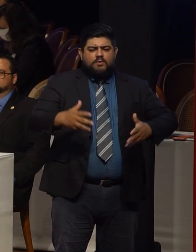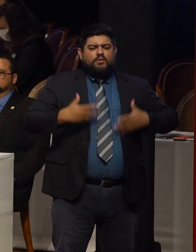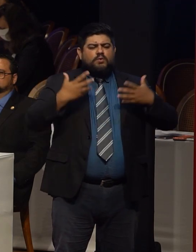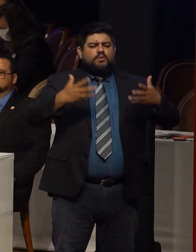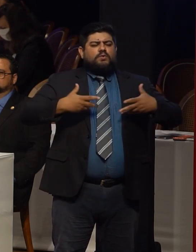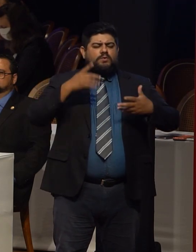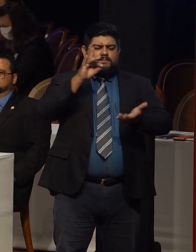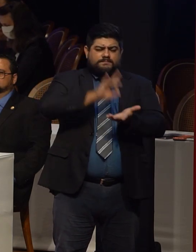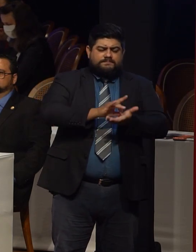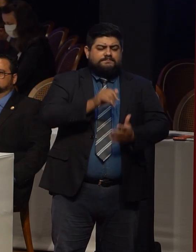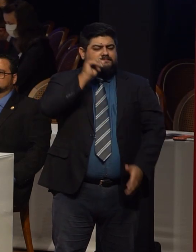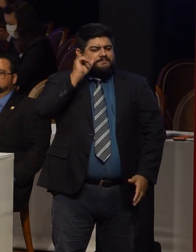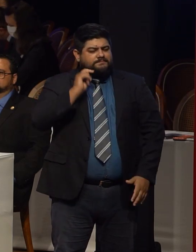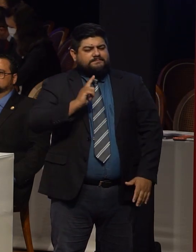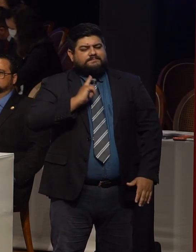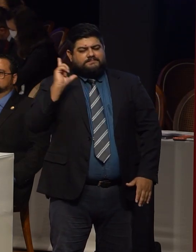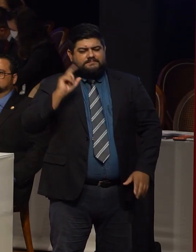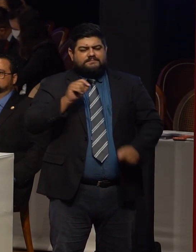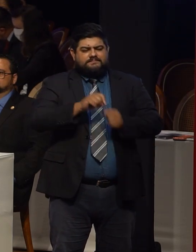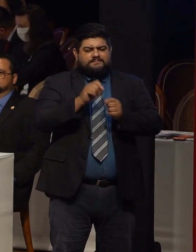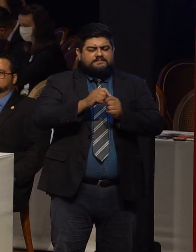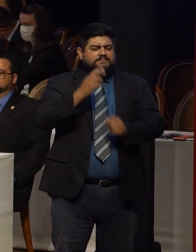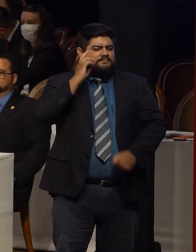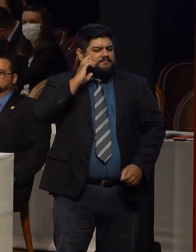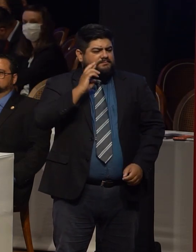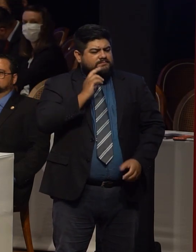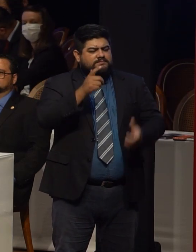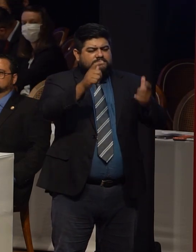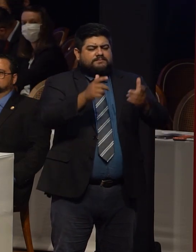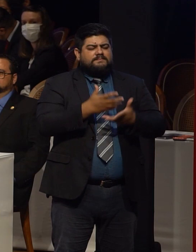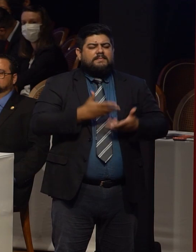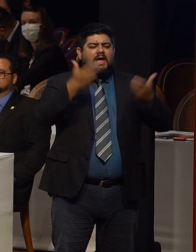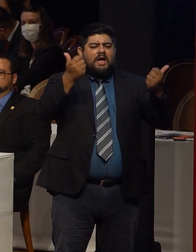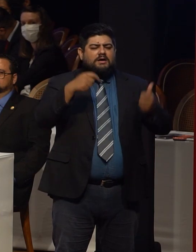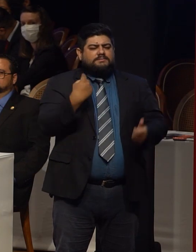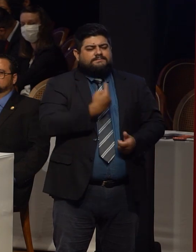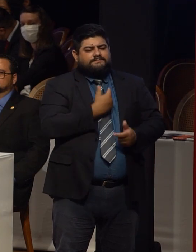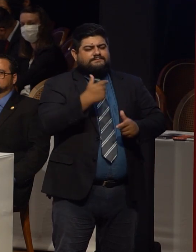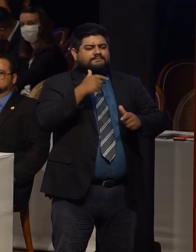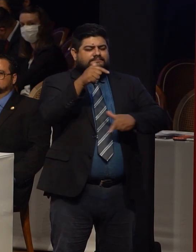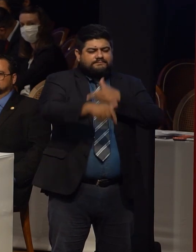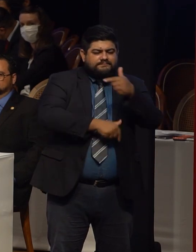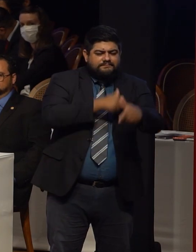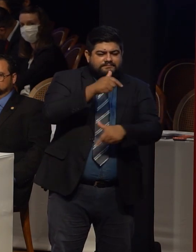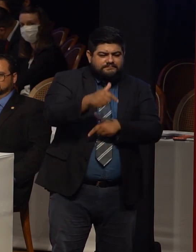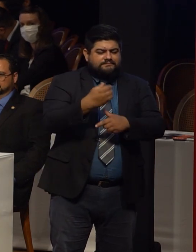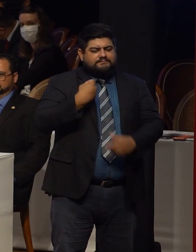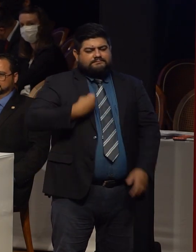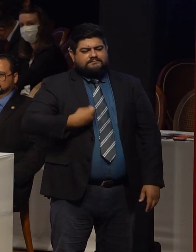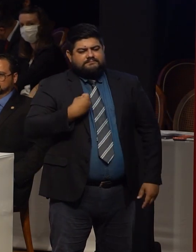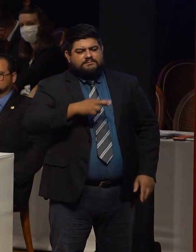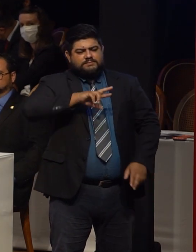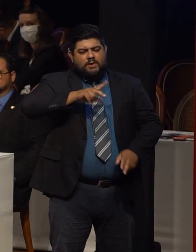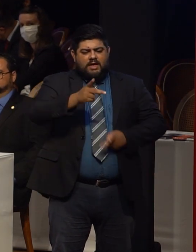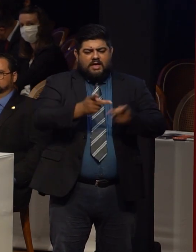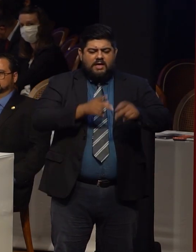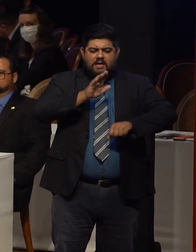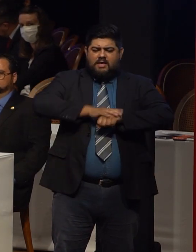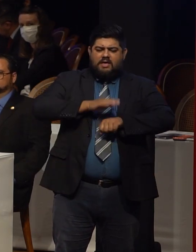real que o nosso governador tem, que é fazer de Rondônia um lugar melhor para a gente viver e trabalhar. e não um projeto de poder pessoal,